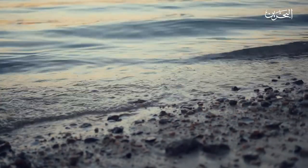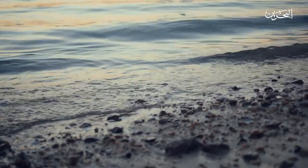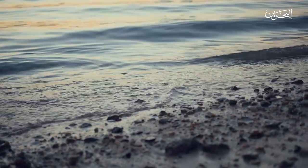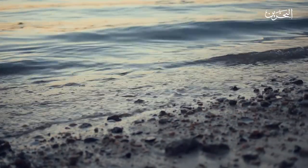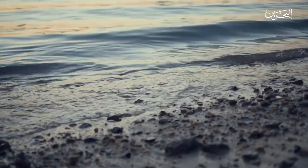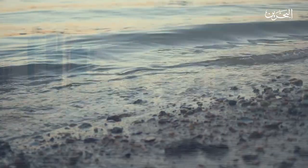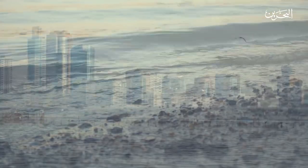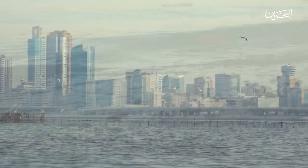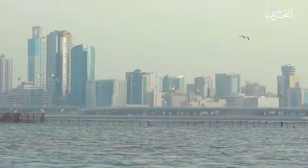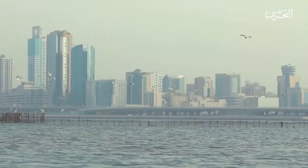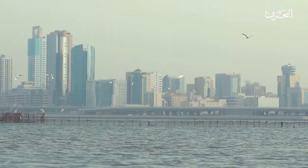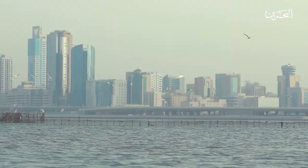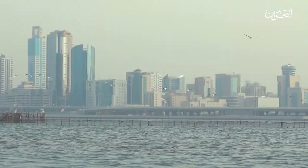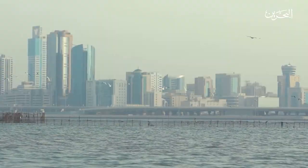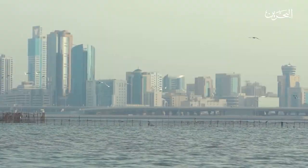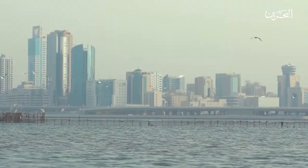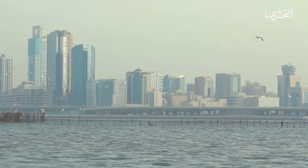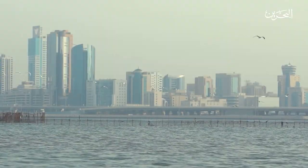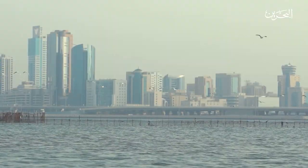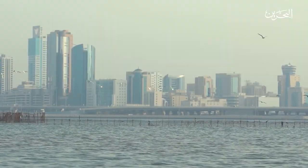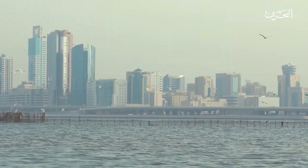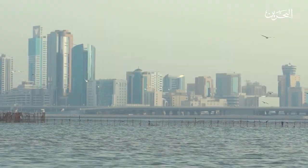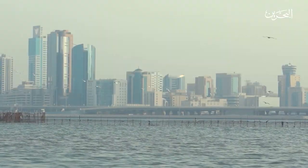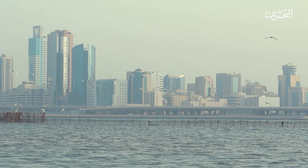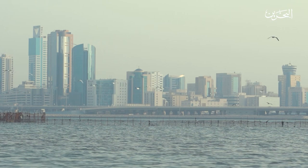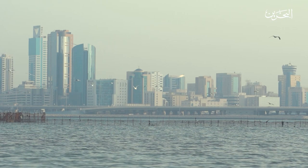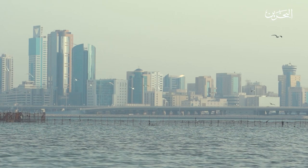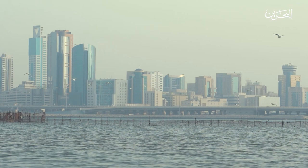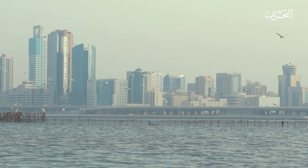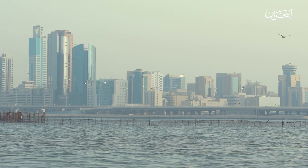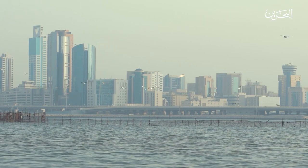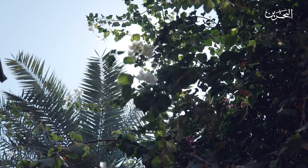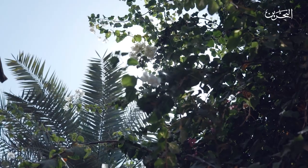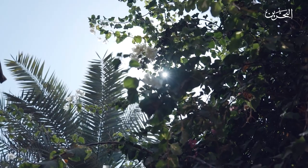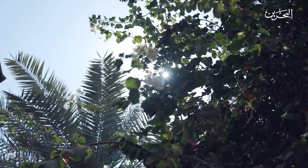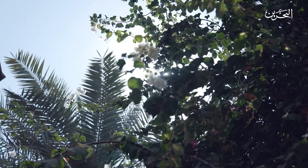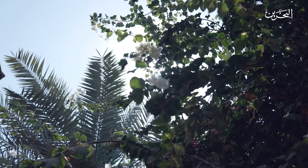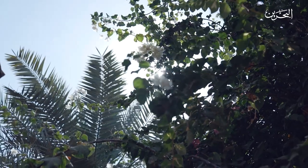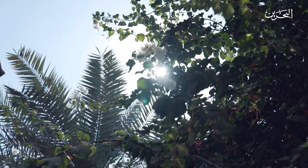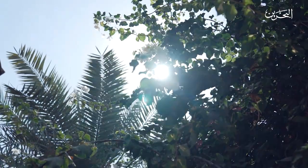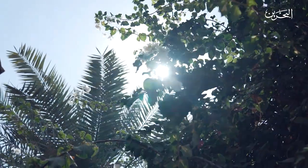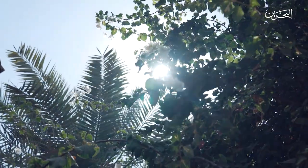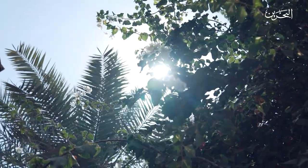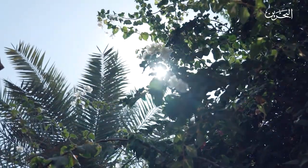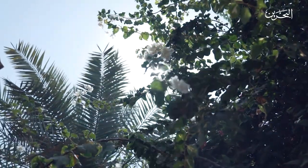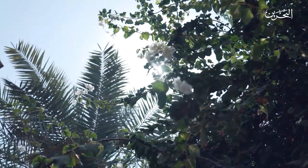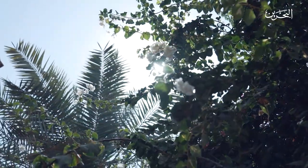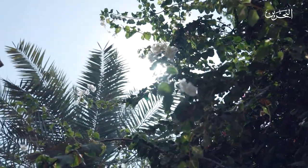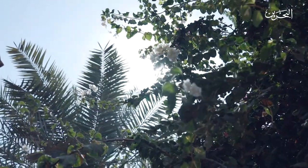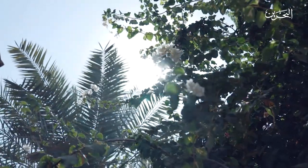الأمل، التحدي، يعني الاستمرار. خلونا نعطي نفسنا فسحة من التحدي